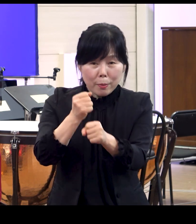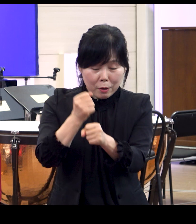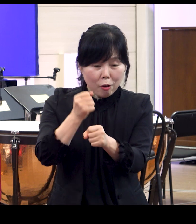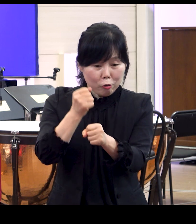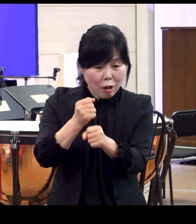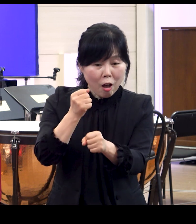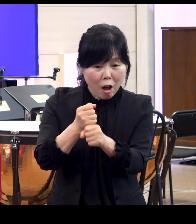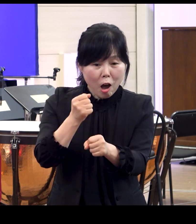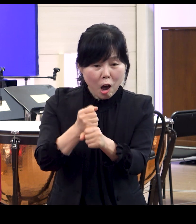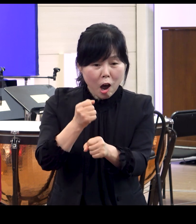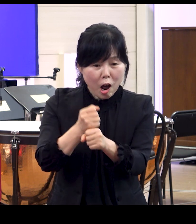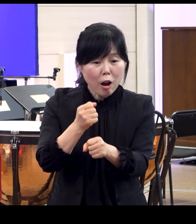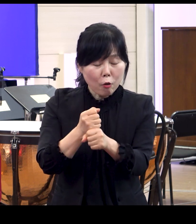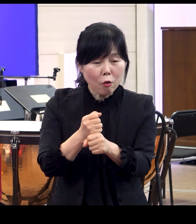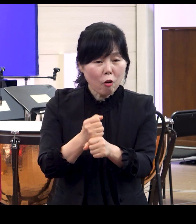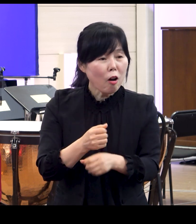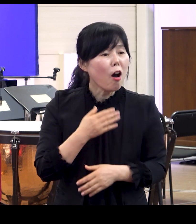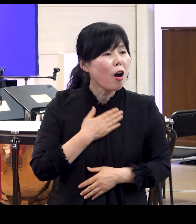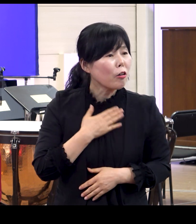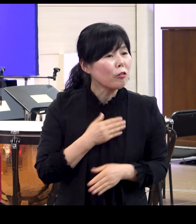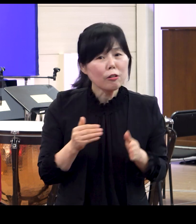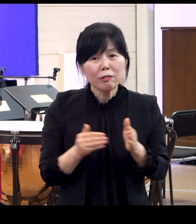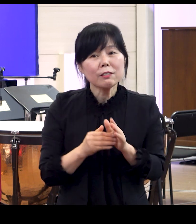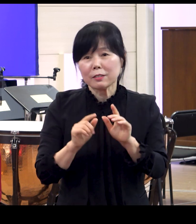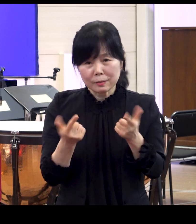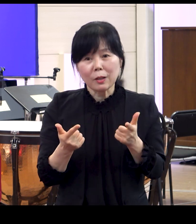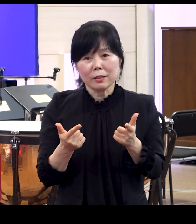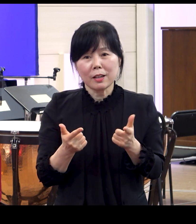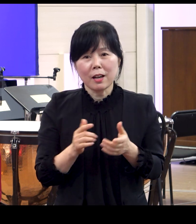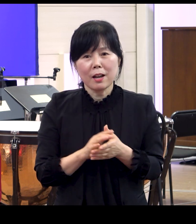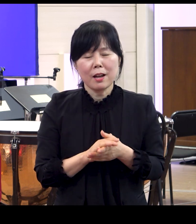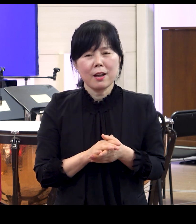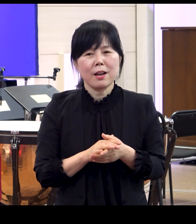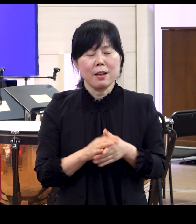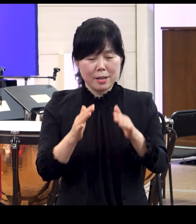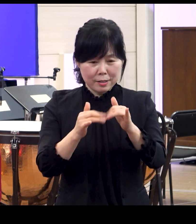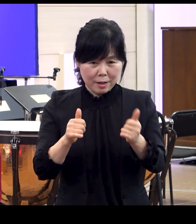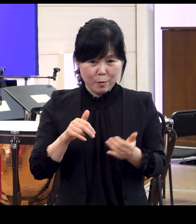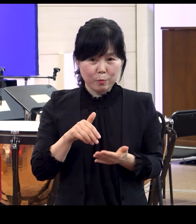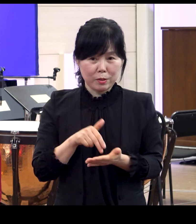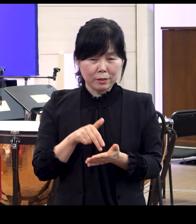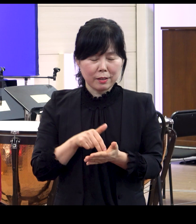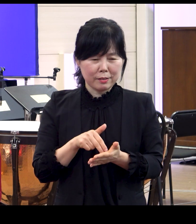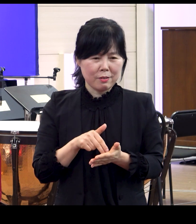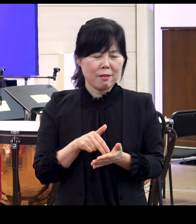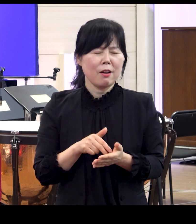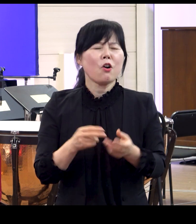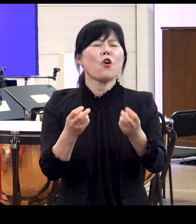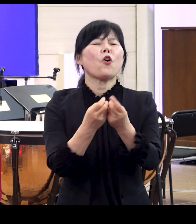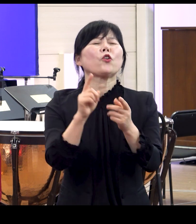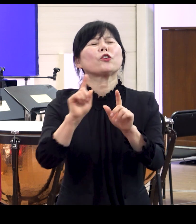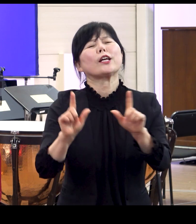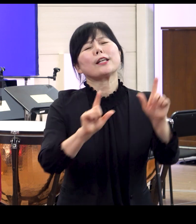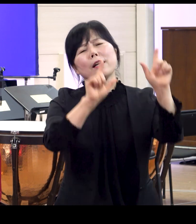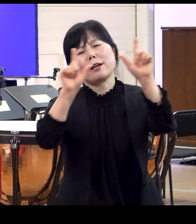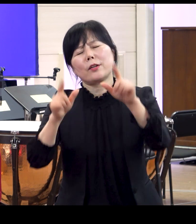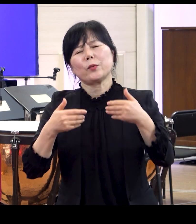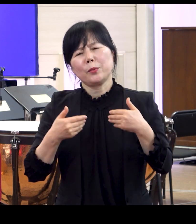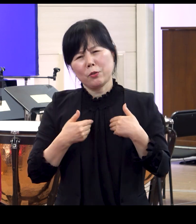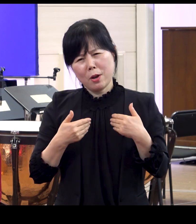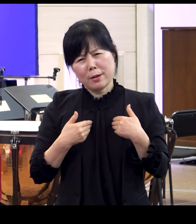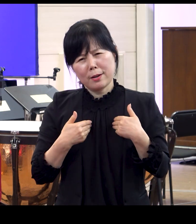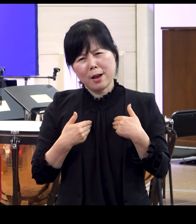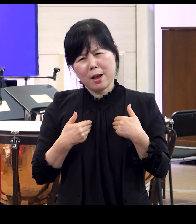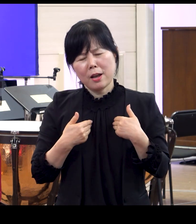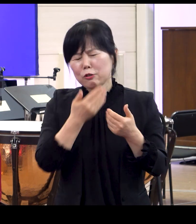그것을 말하고 있다고, 그것을 말하는 것을 보지 말고 우리가 어떻게 살아야 하는가 그걸 말해주는